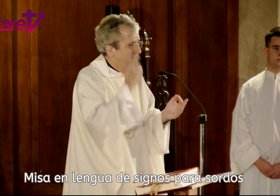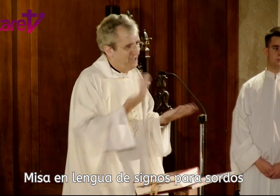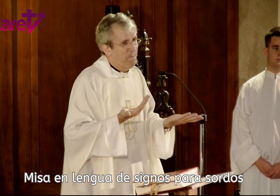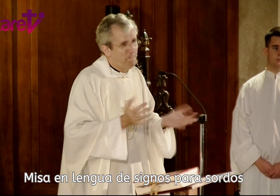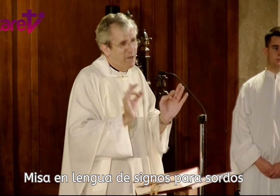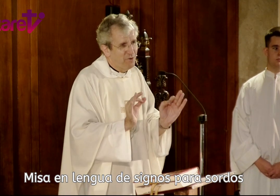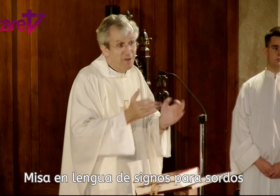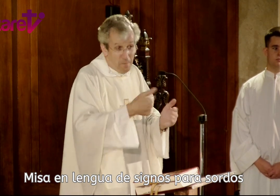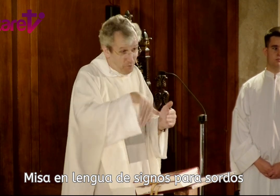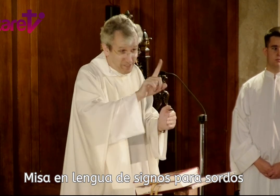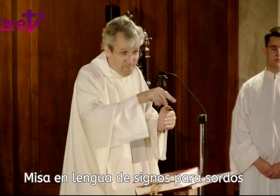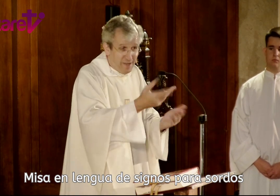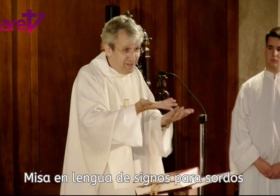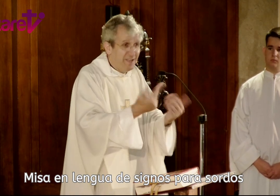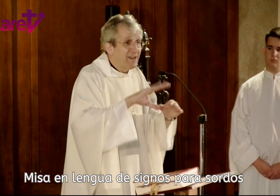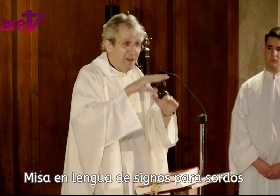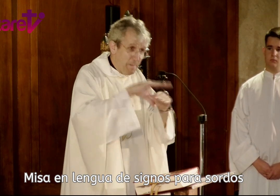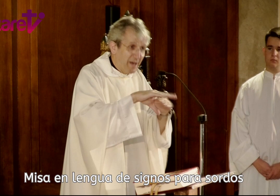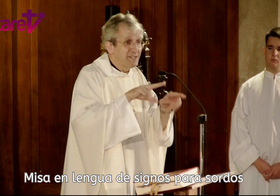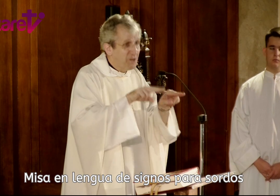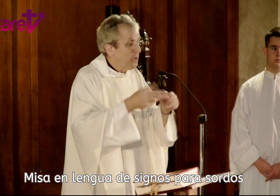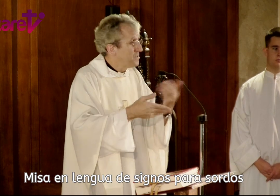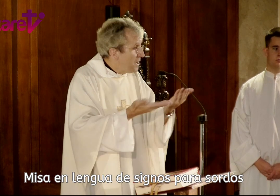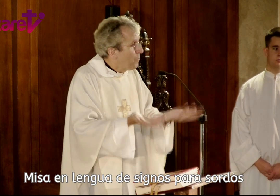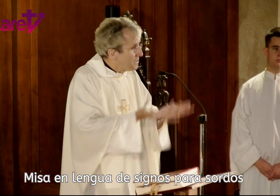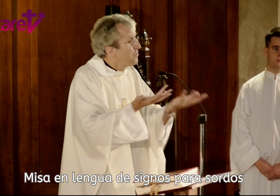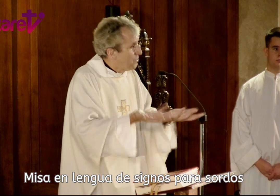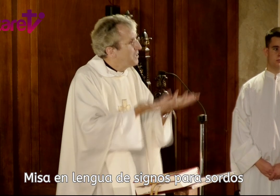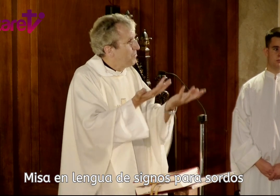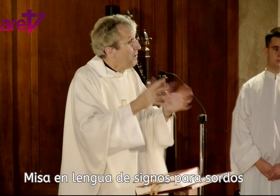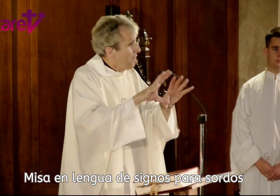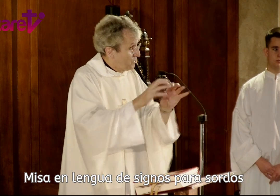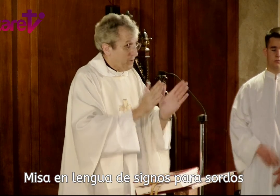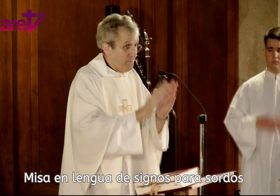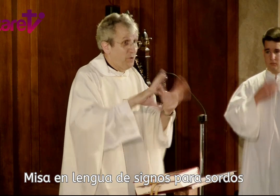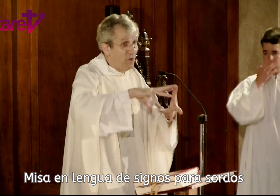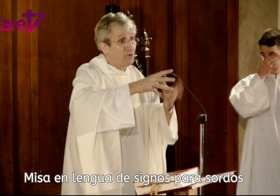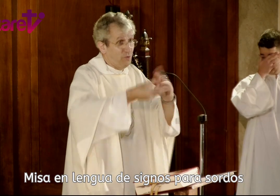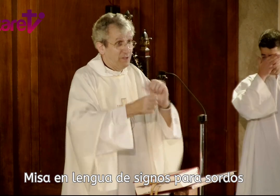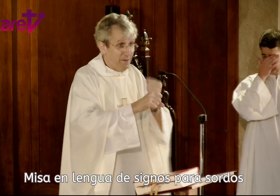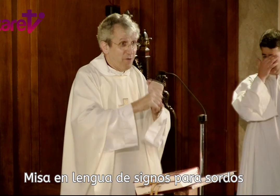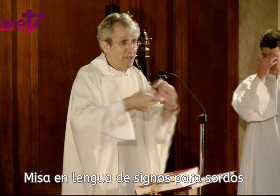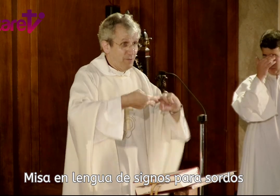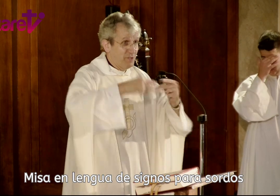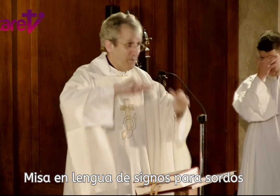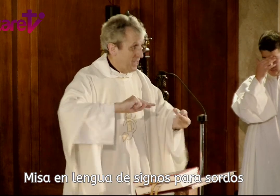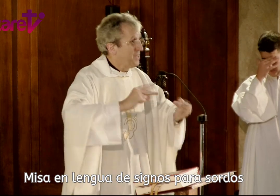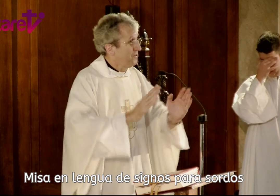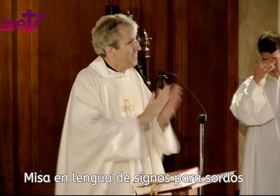¿eh? Pero pues también, ¿eh?, el martes y el jueves puede ser un motivo, pues por ejemplo, todo el trabajo que hacemos de adaptación de